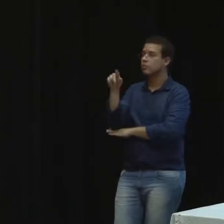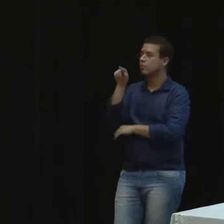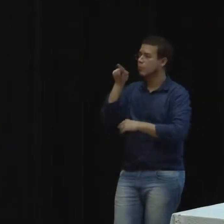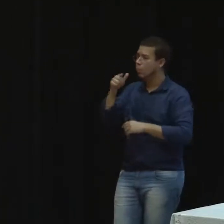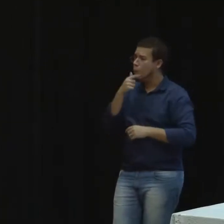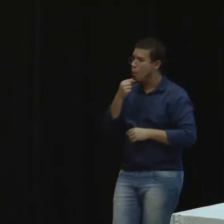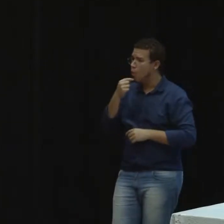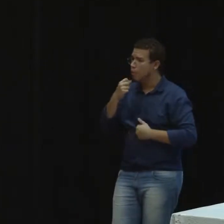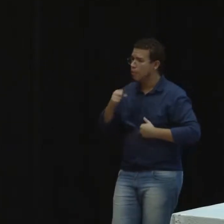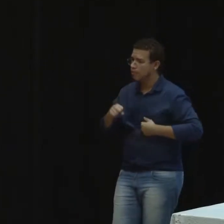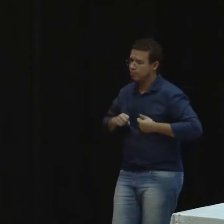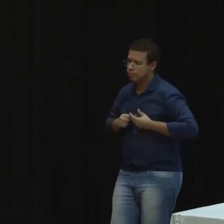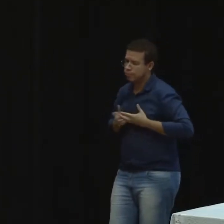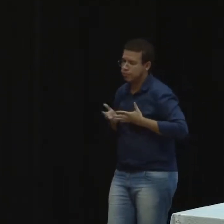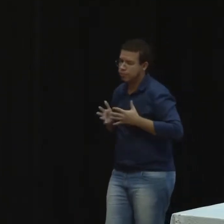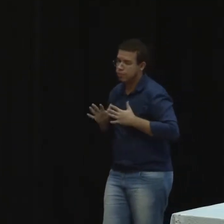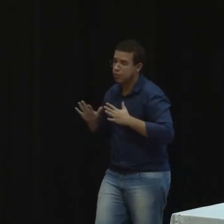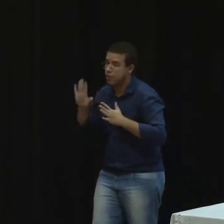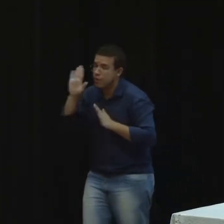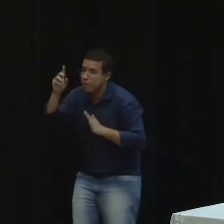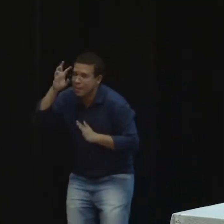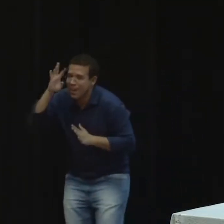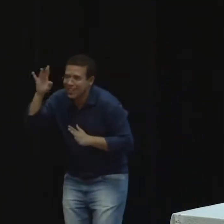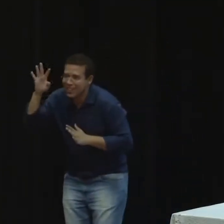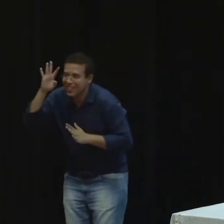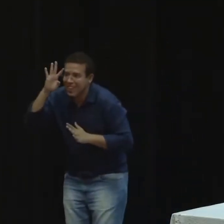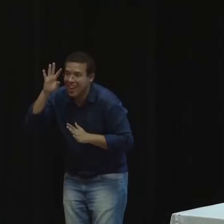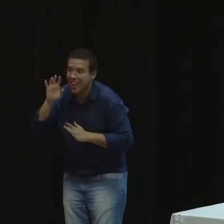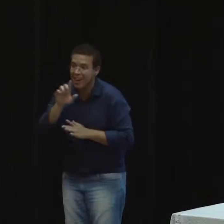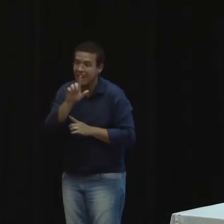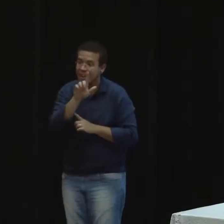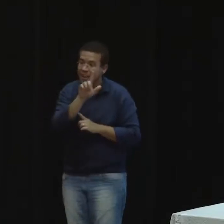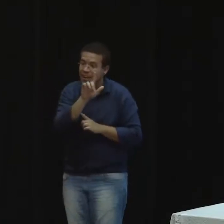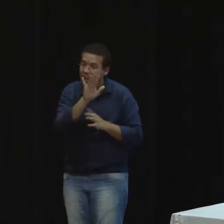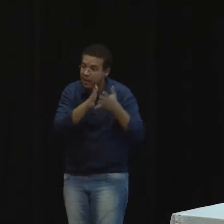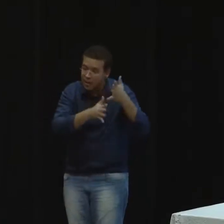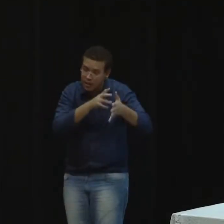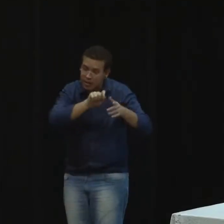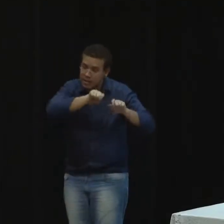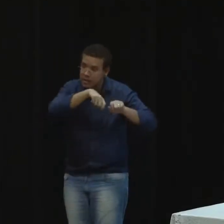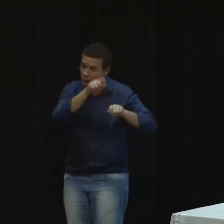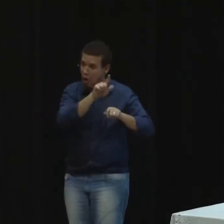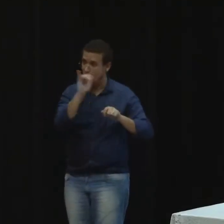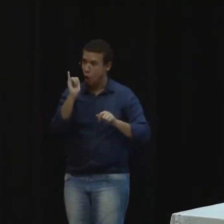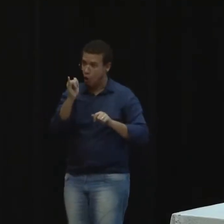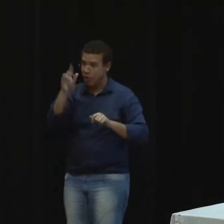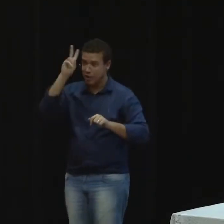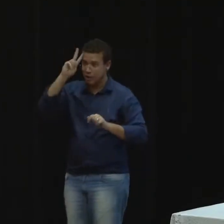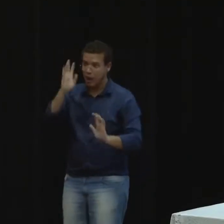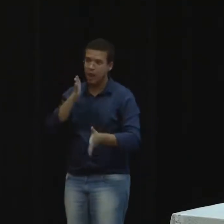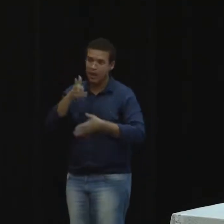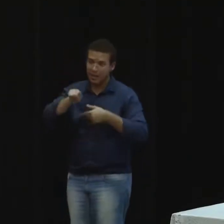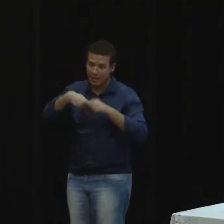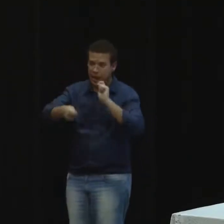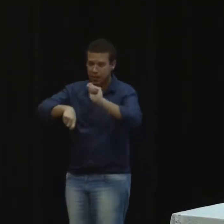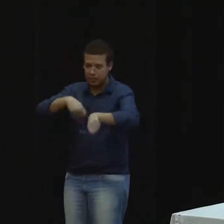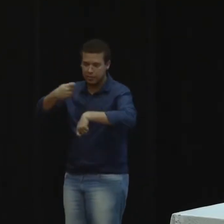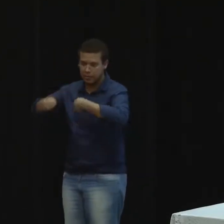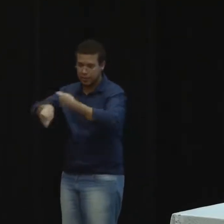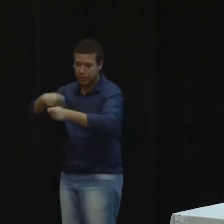sentada observando um homem narrando em língua de sinais, contando a história em língua de